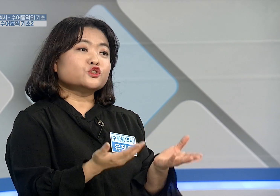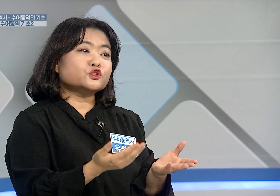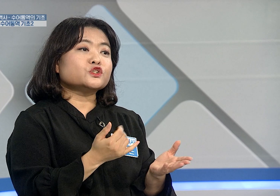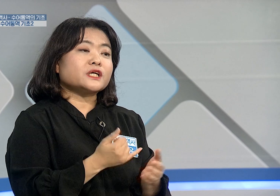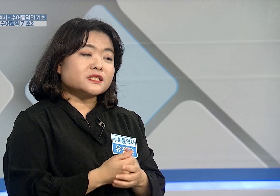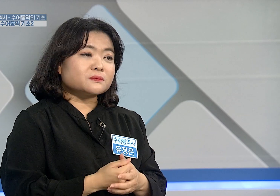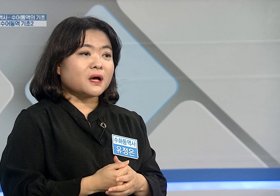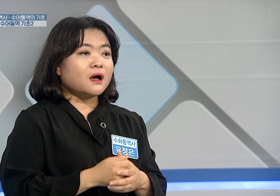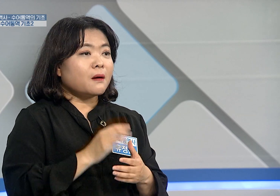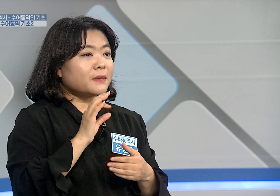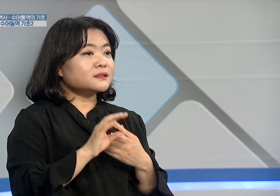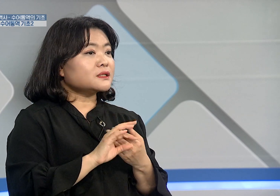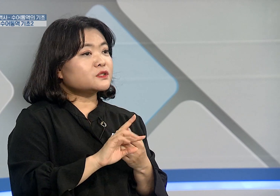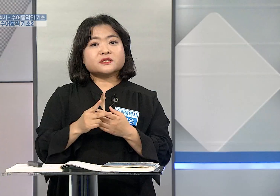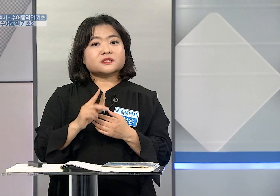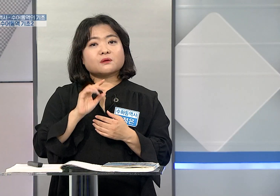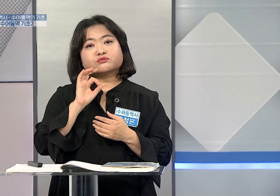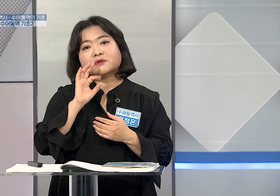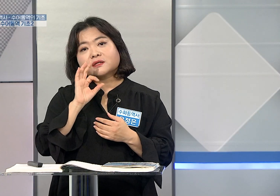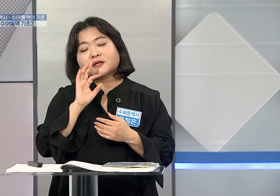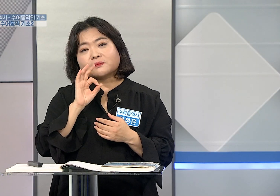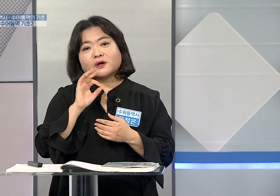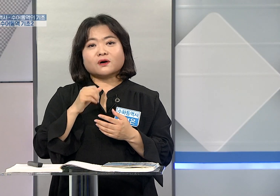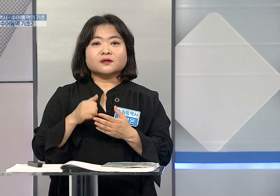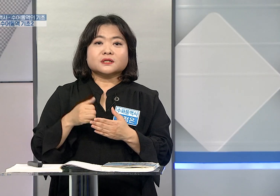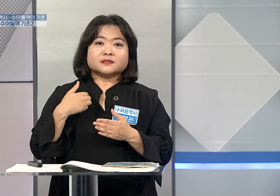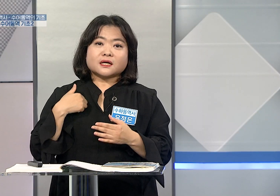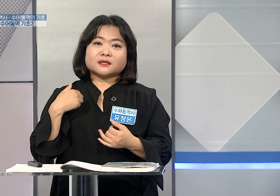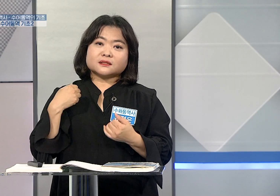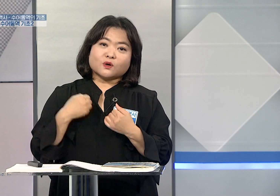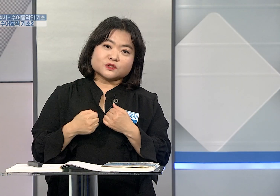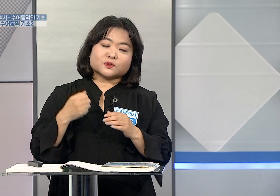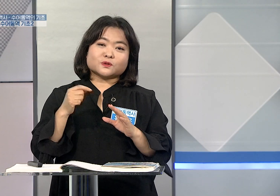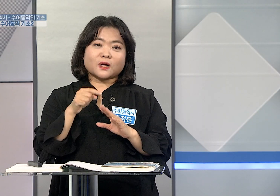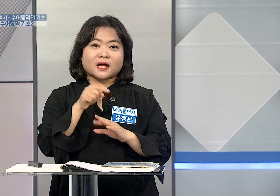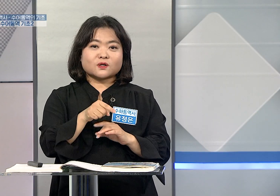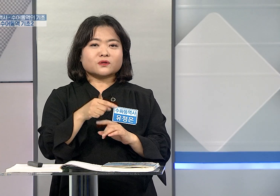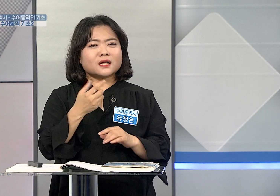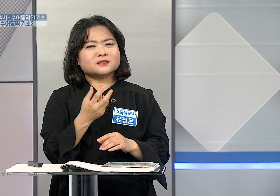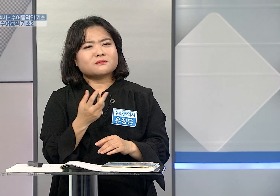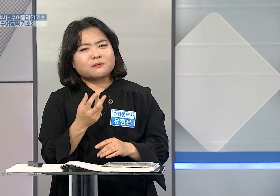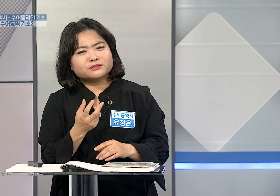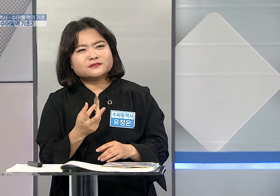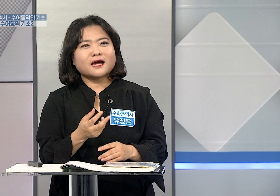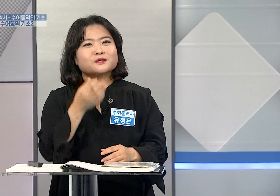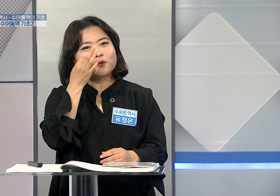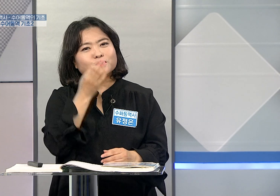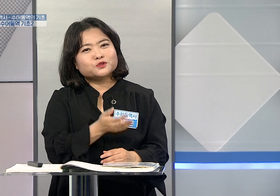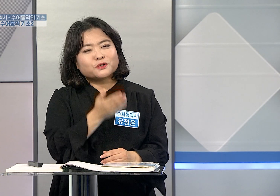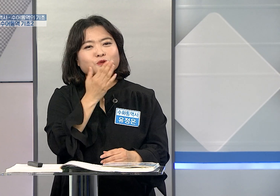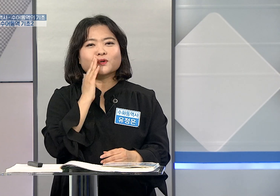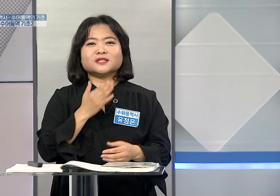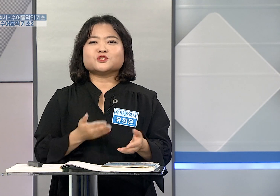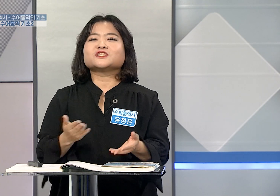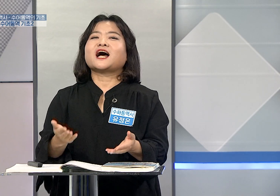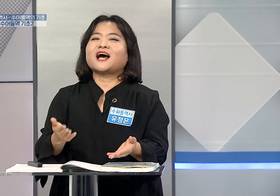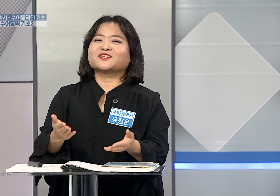수 있겠지만 만약에 대치가 불가능하면 차라리 억지로라도 가서 나 지금 아프다를 보여주면 농인이 쉬라